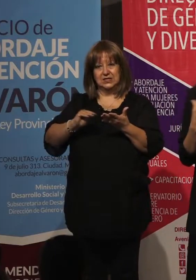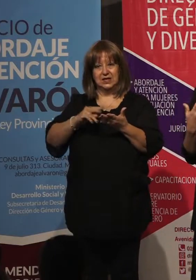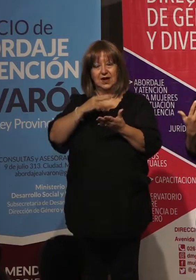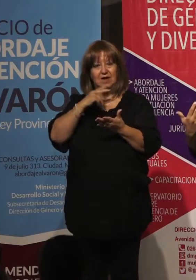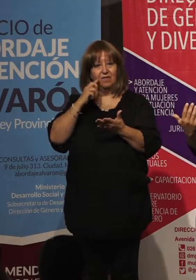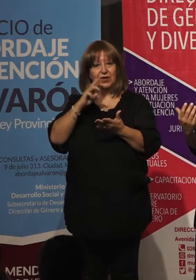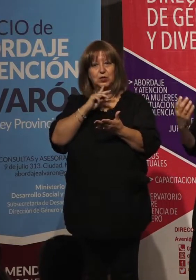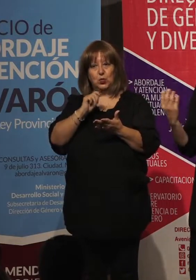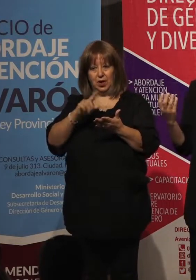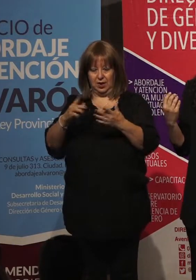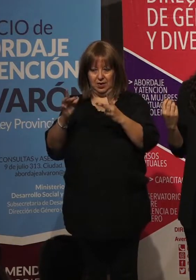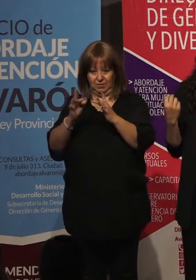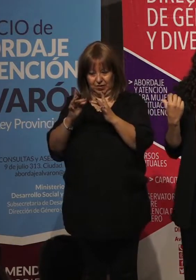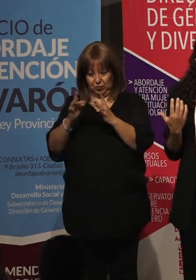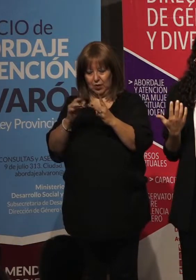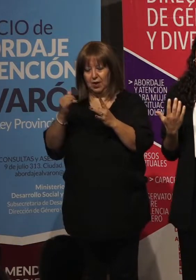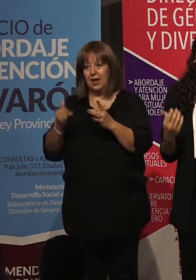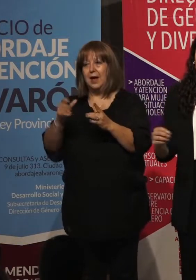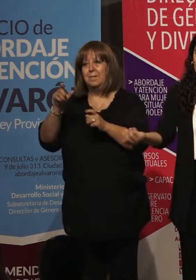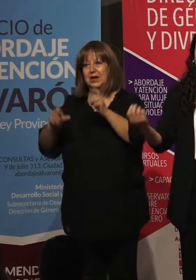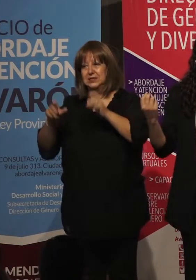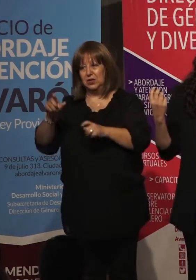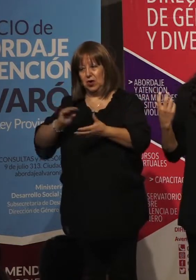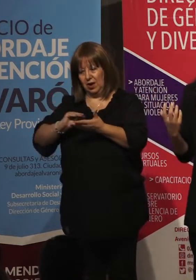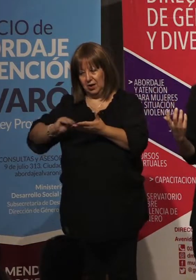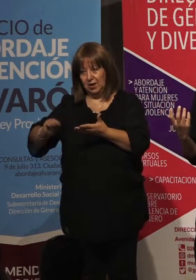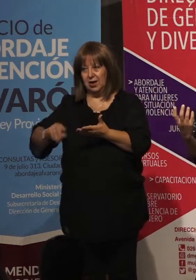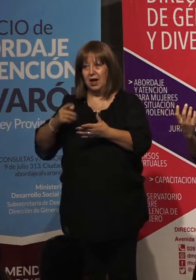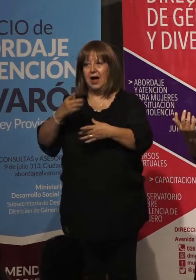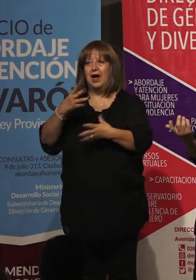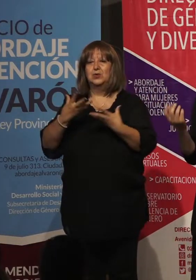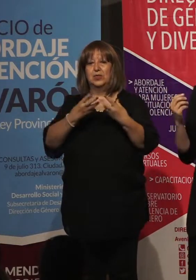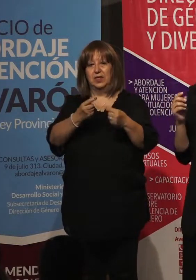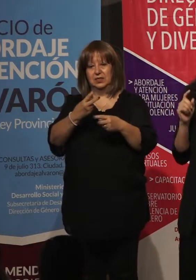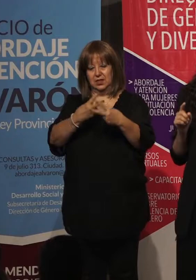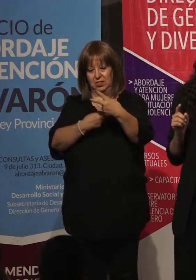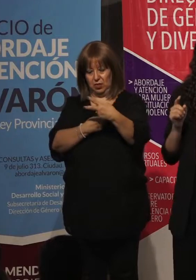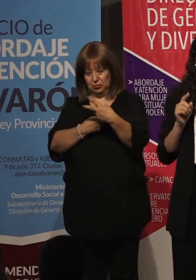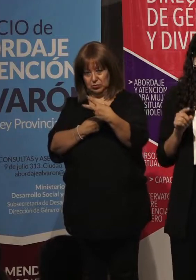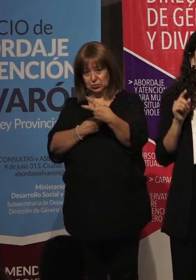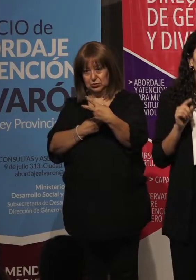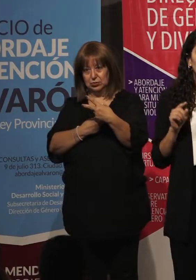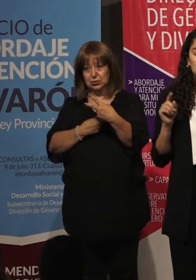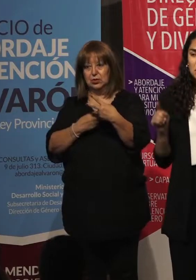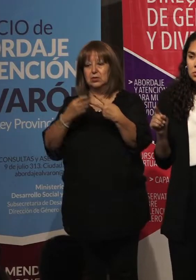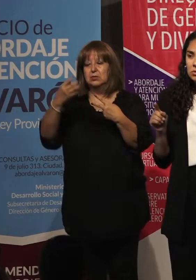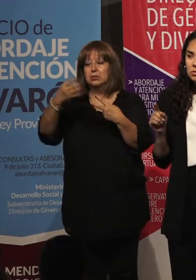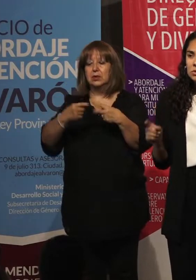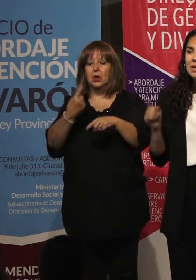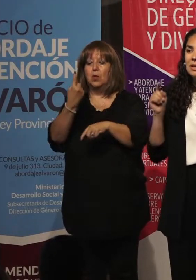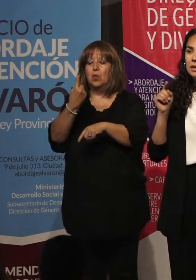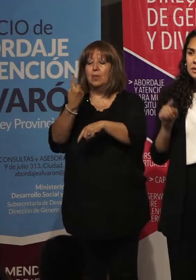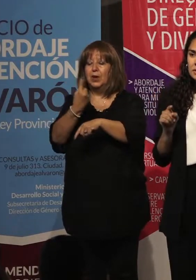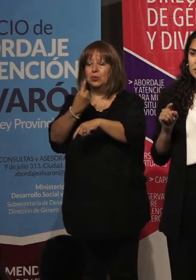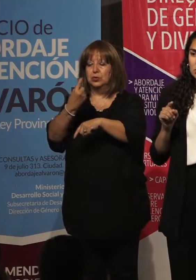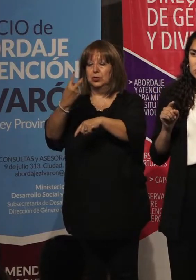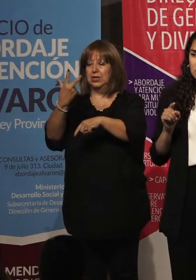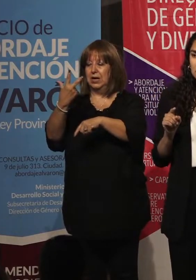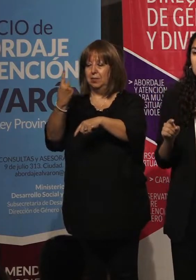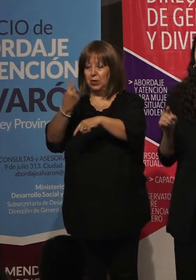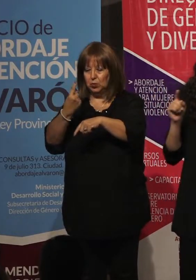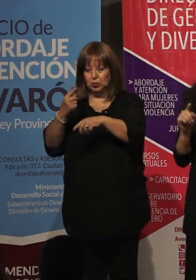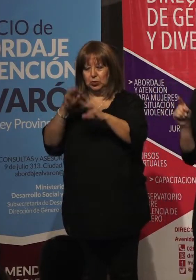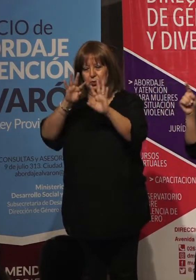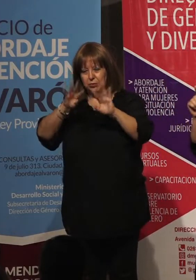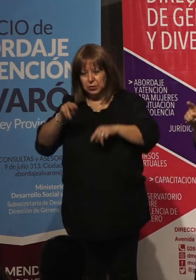La Oficina Fiscal Virtual tiene personal administrativo y un ayudante fiscal. Y estamos tardando de 1 a 3 minutos en leer esa